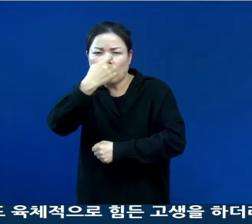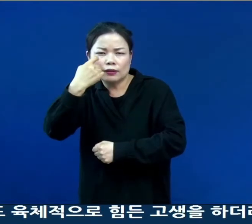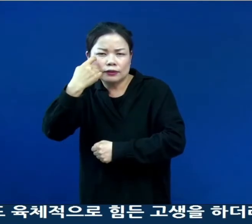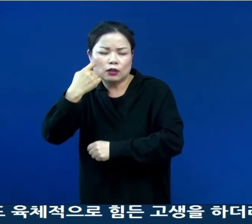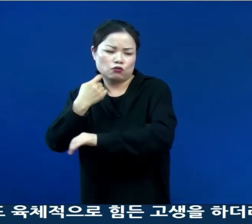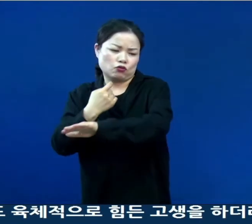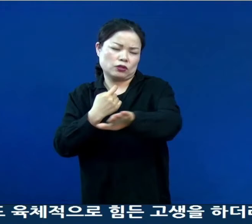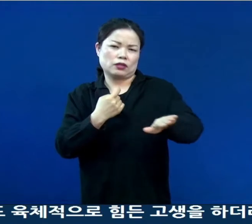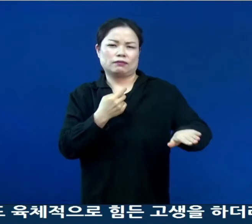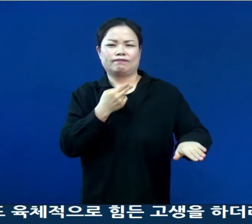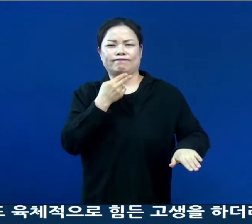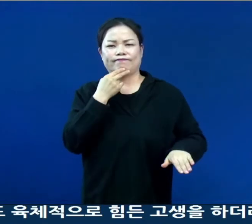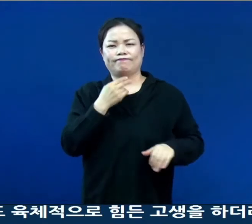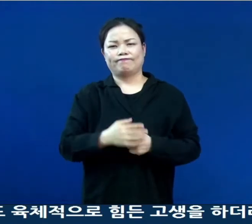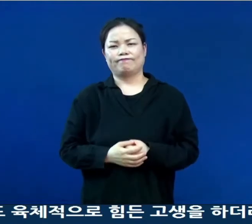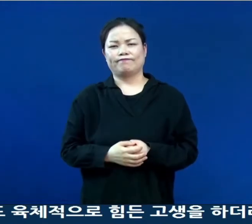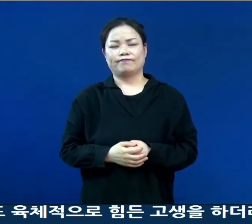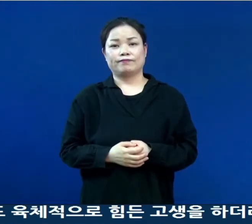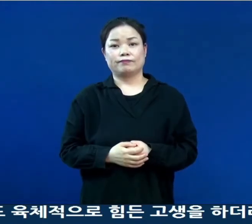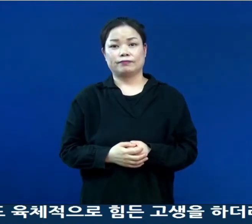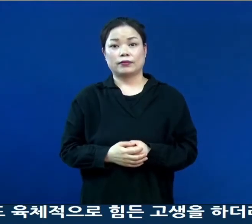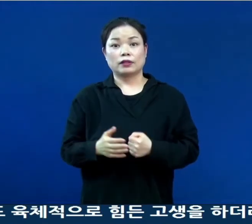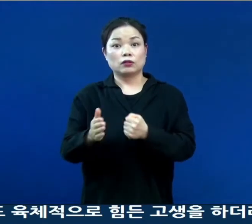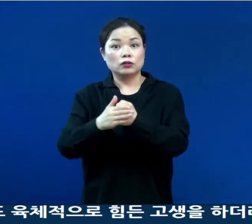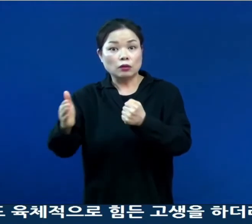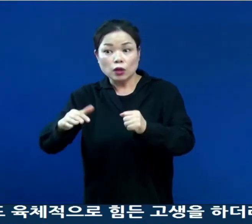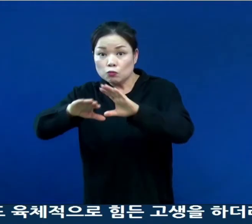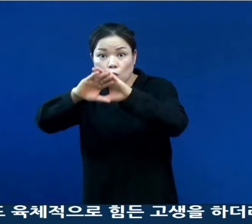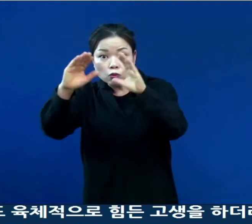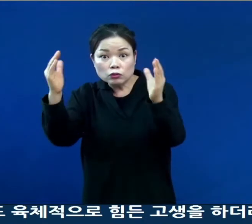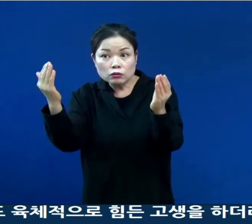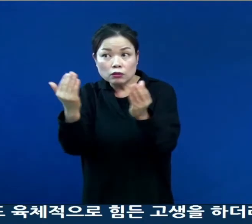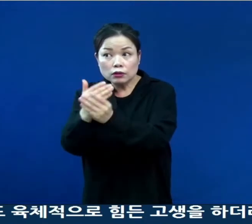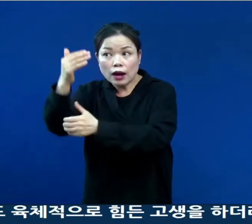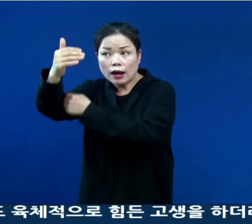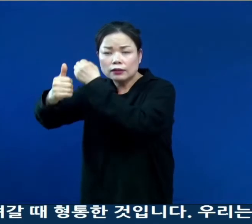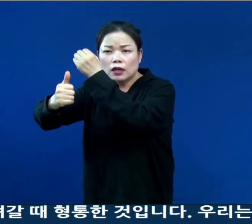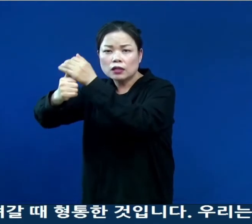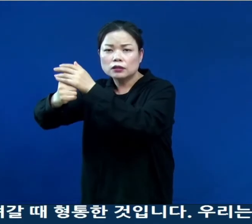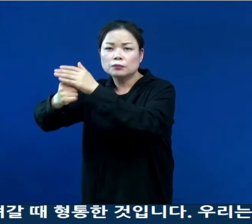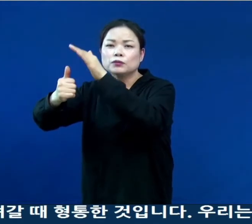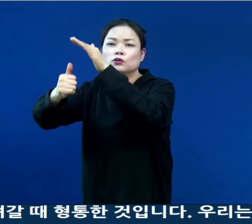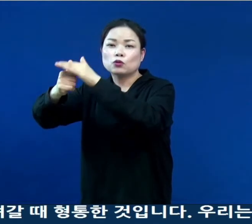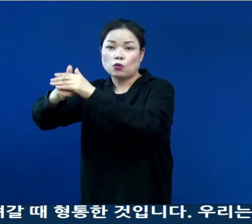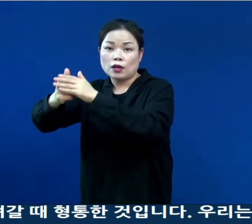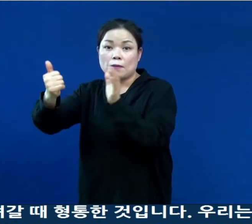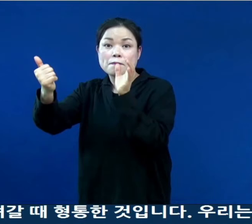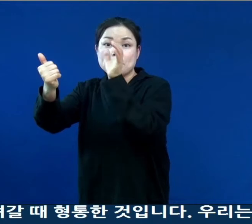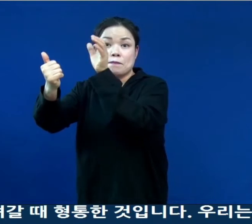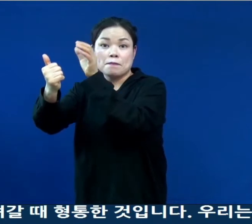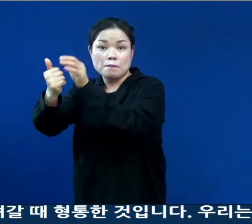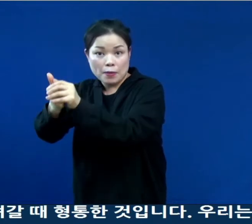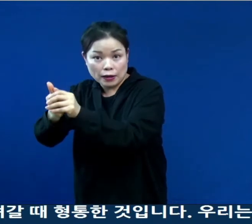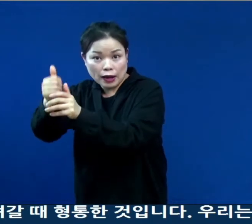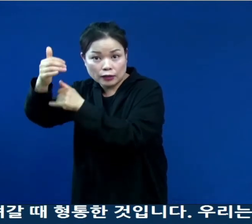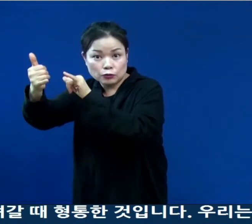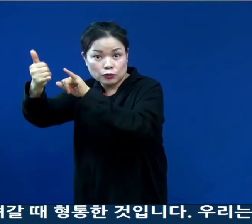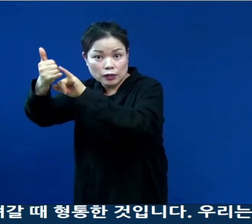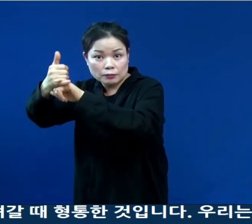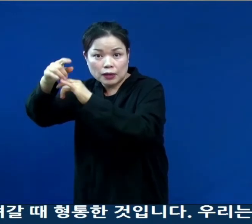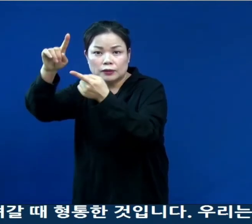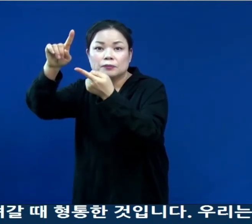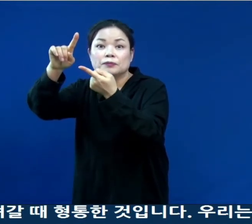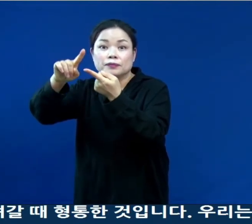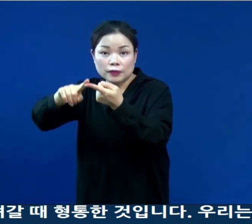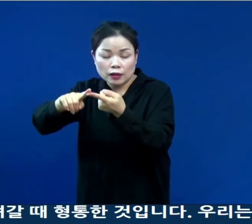실력이 우리에게는 없습니다. 그러기에 모든 것을 하나님의 손에 맡기고 하나님이 약속하신 말씀을